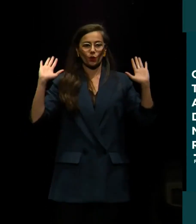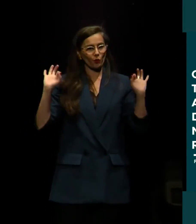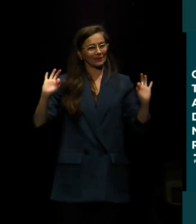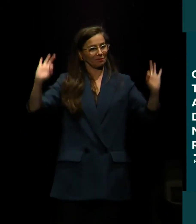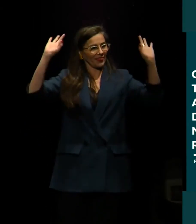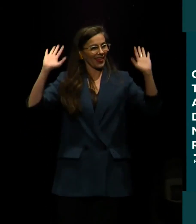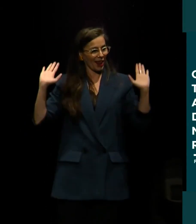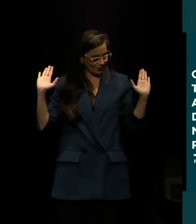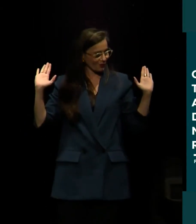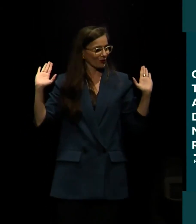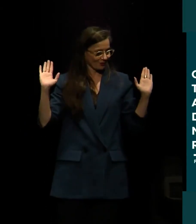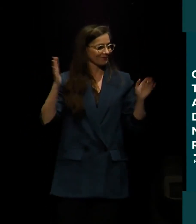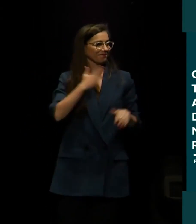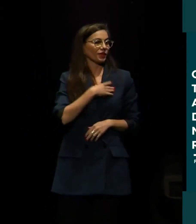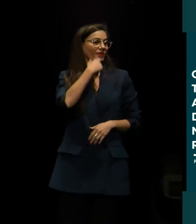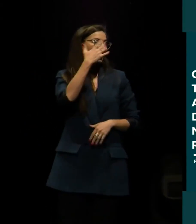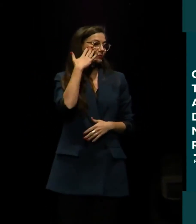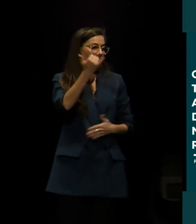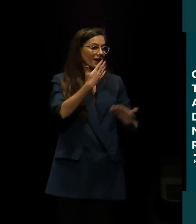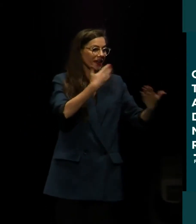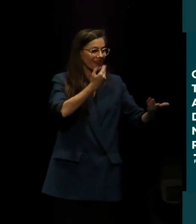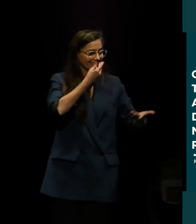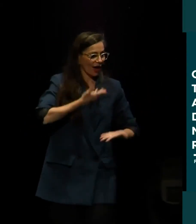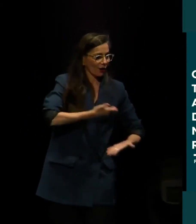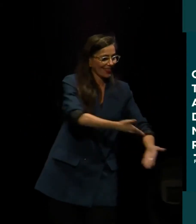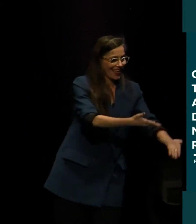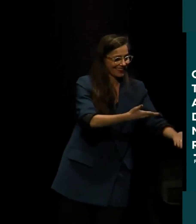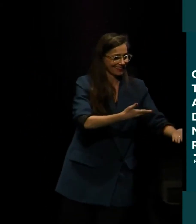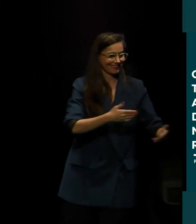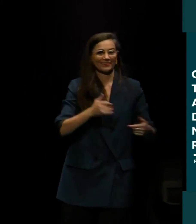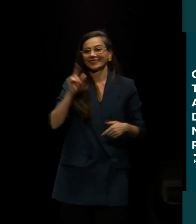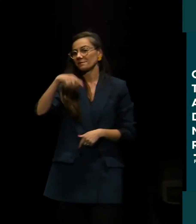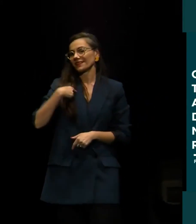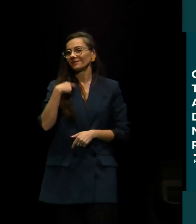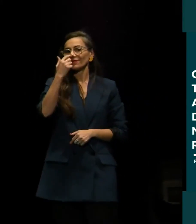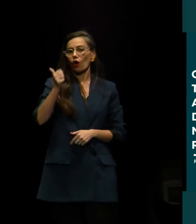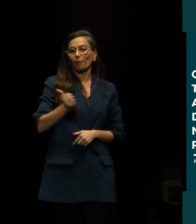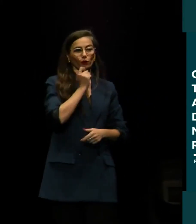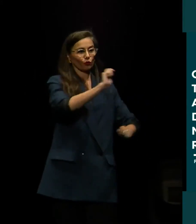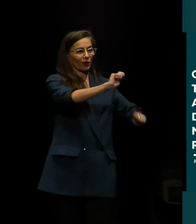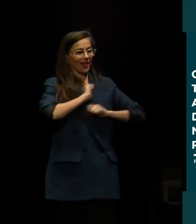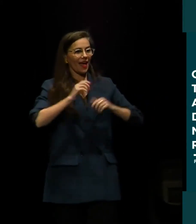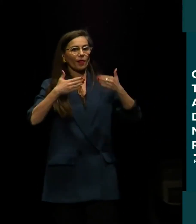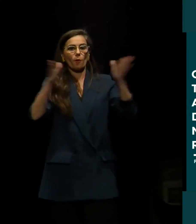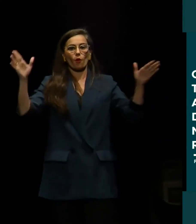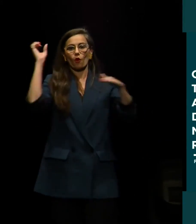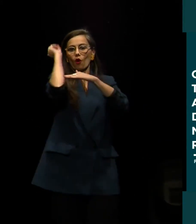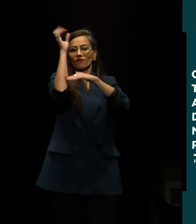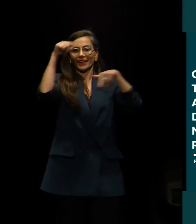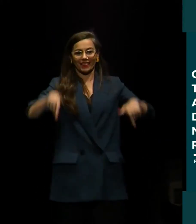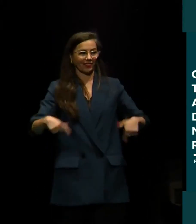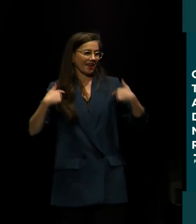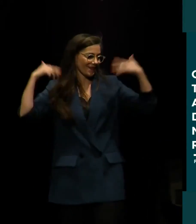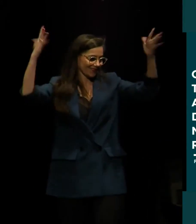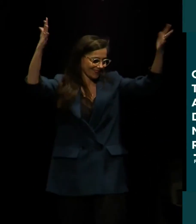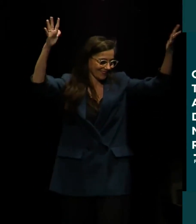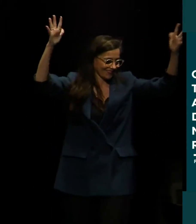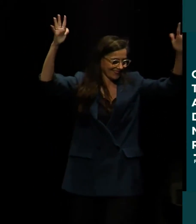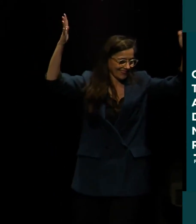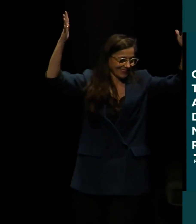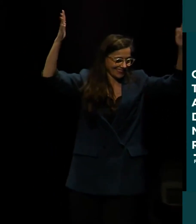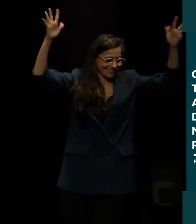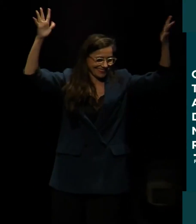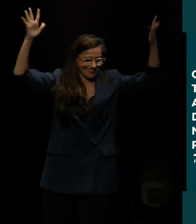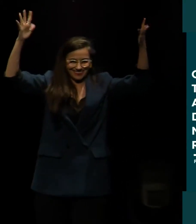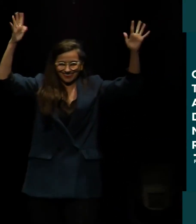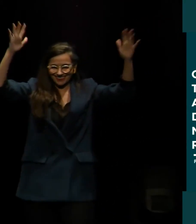gran responsabilidad sobre mis hombros, pero al mismo tiempo siento que es un momento muy especial. Muchas gracias, José Manuel, por vuestra acogida y por